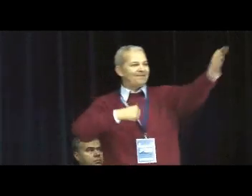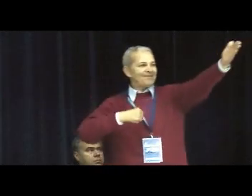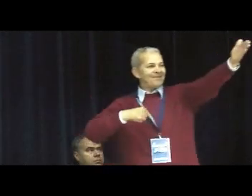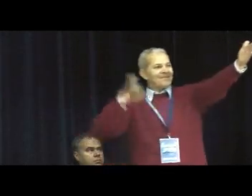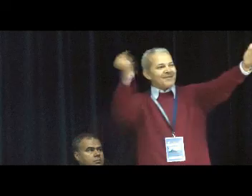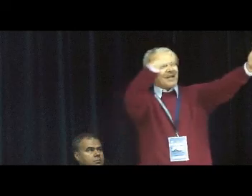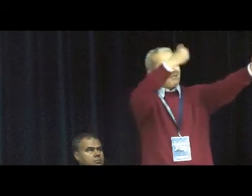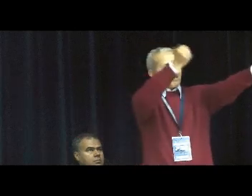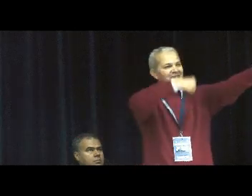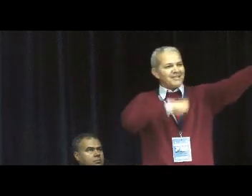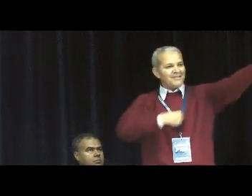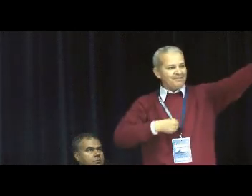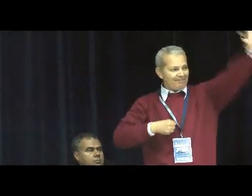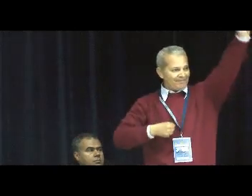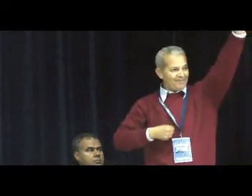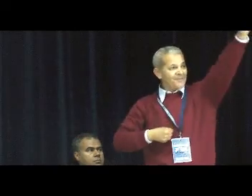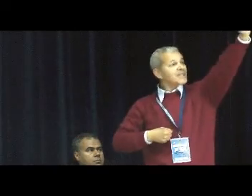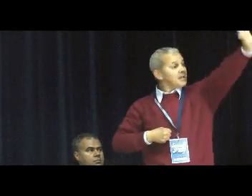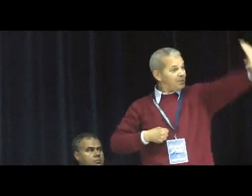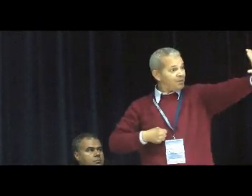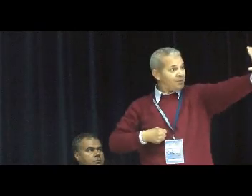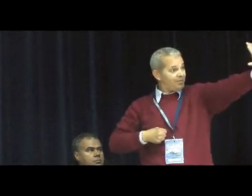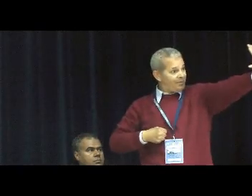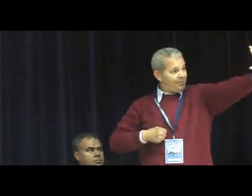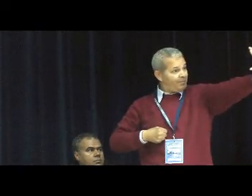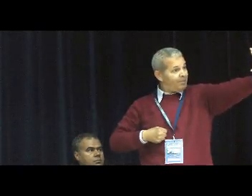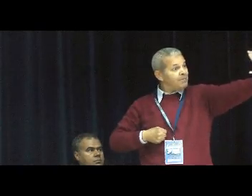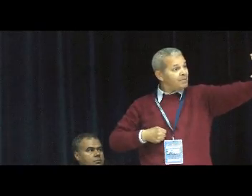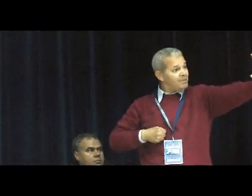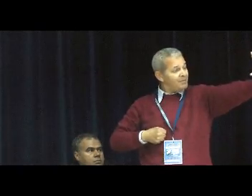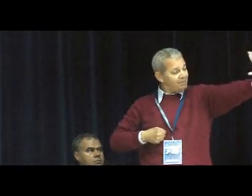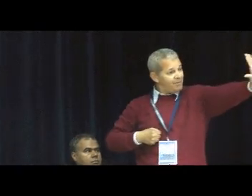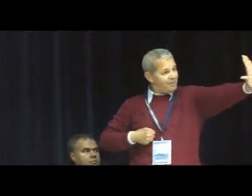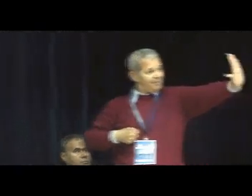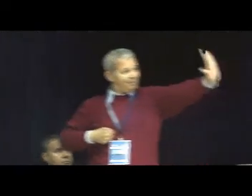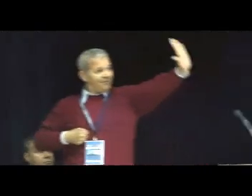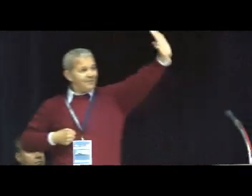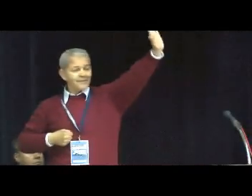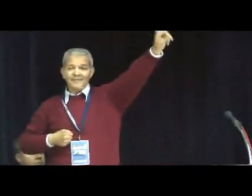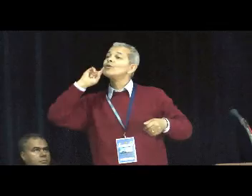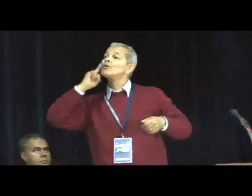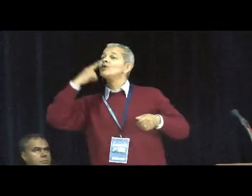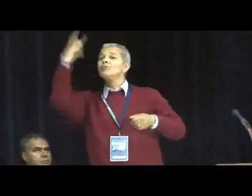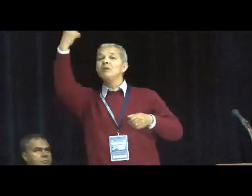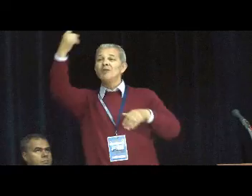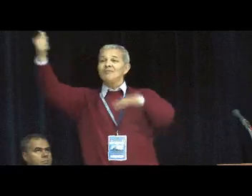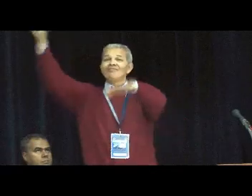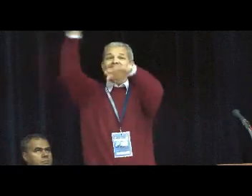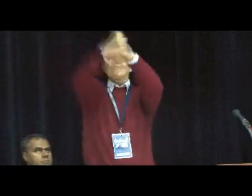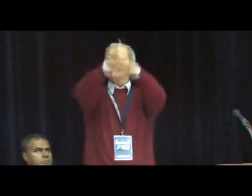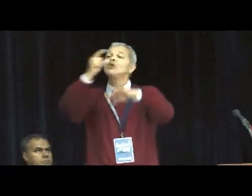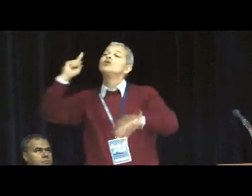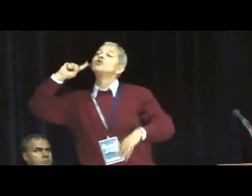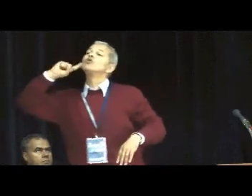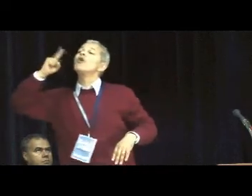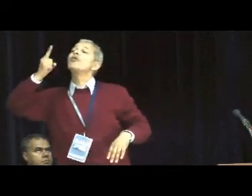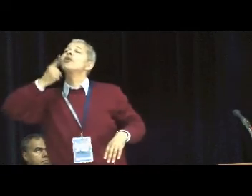كاين هناك واحد العدد قليل جدا ديال الإخوان اللي تيشتغلوا في مجال الترجمة. إذا كان